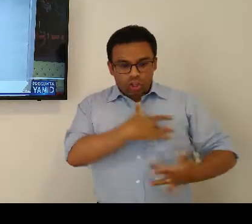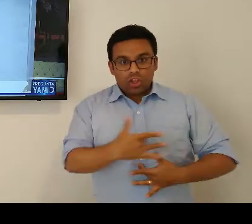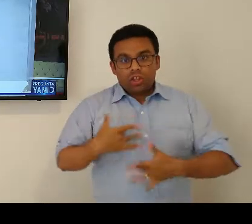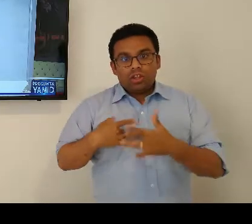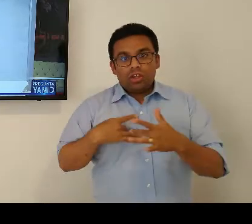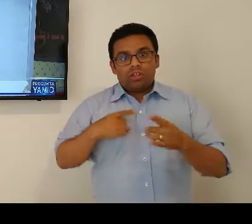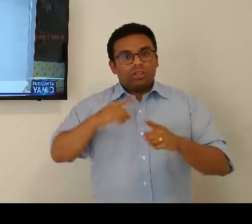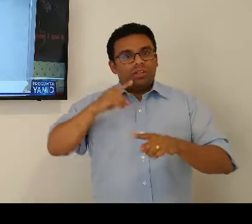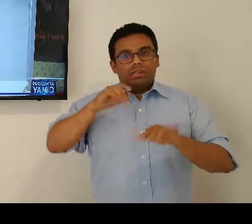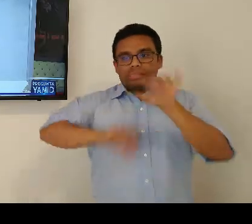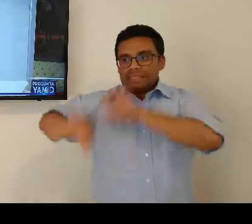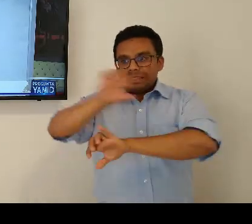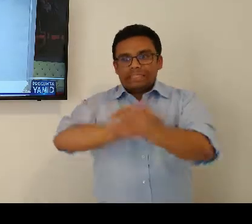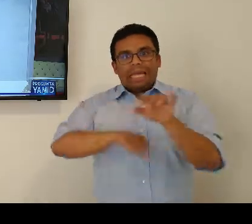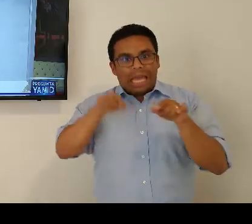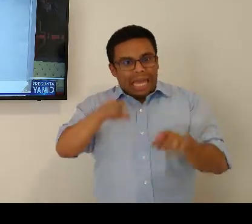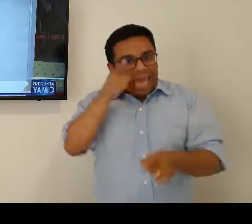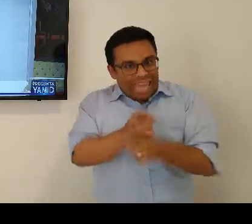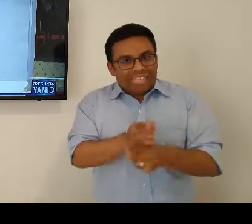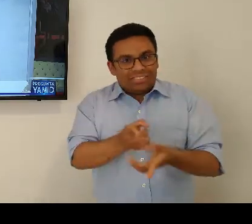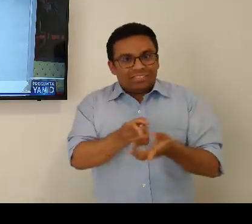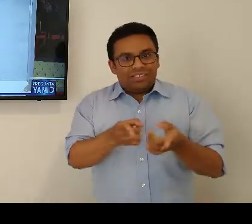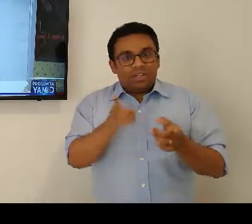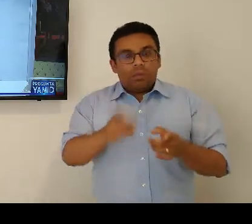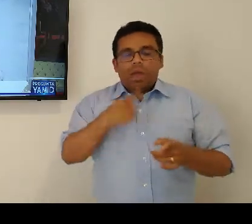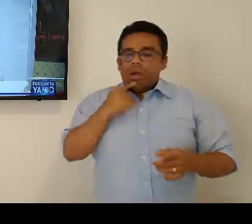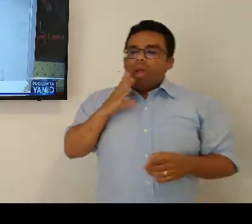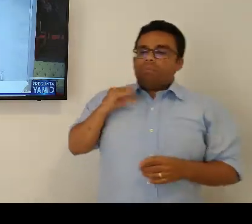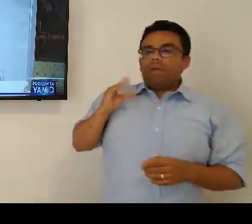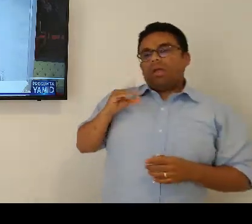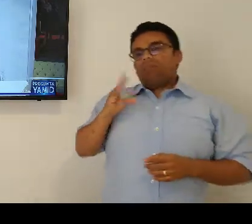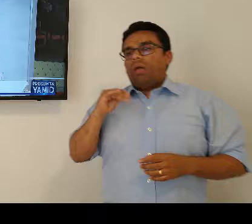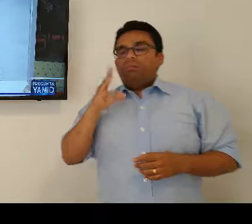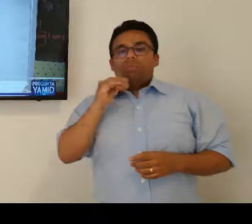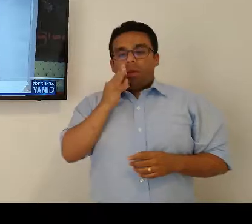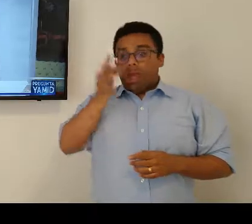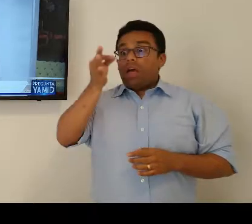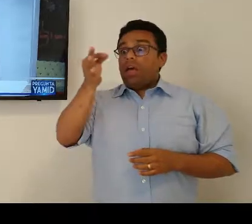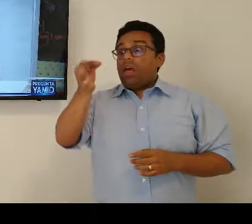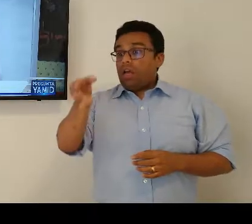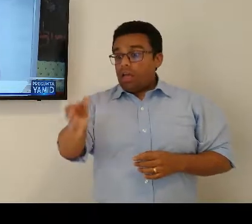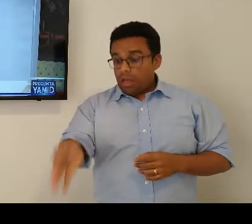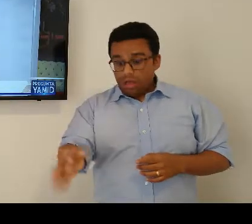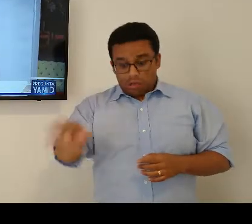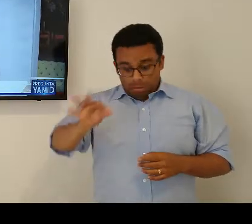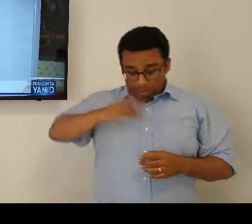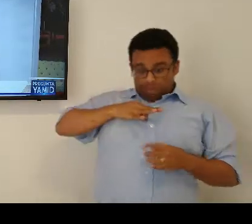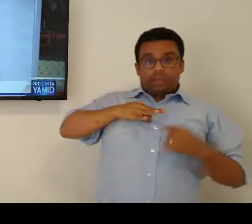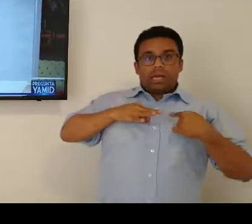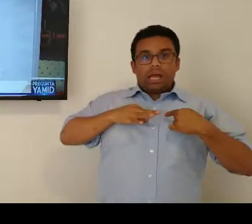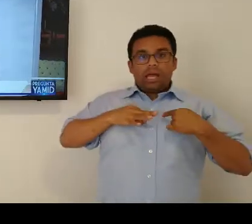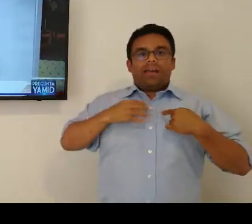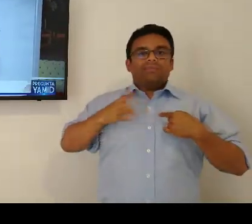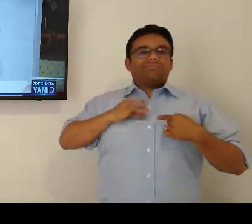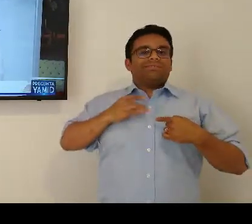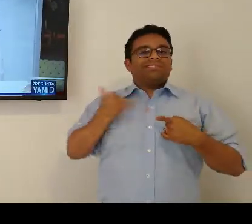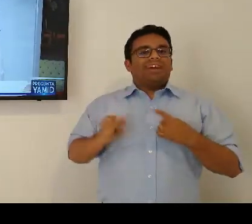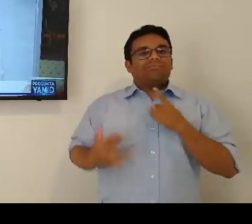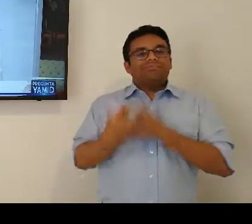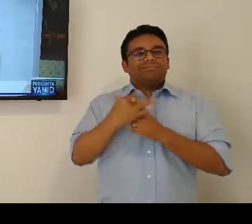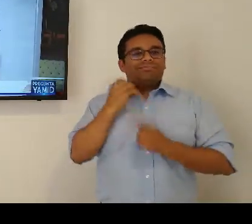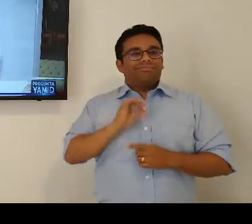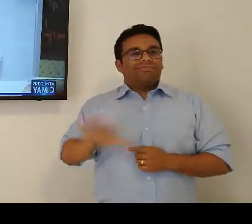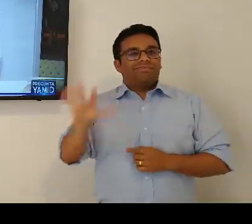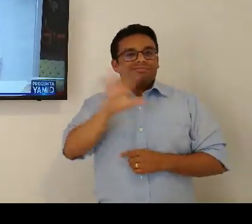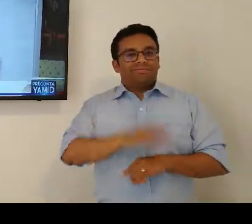por la saliva. Entonces, por eso necesitamos que la gente esté a 2 metros, porque al estornudar o al hablar podemos